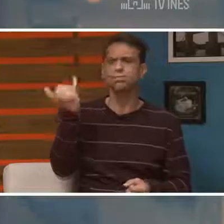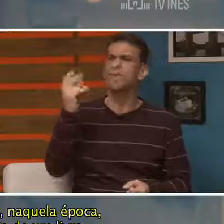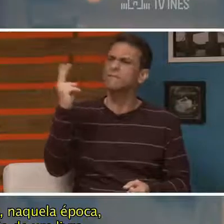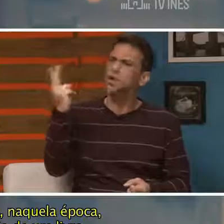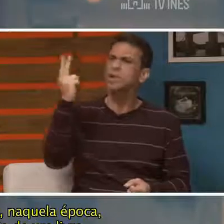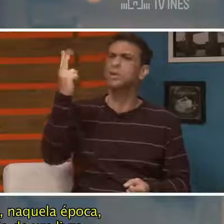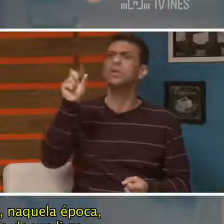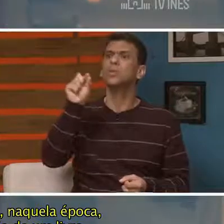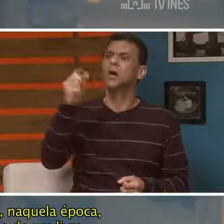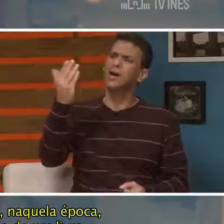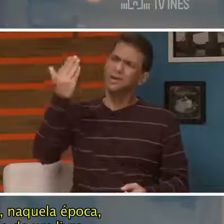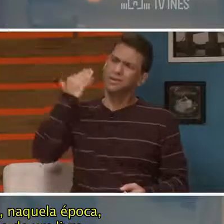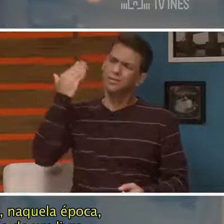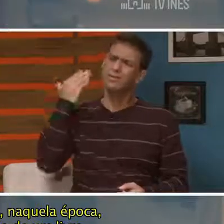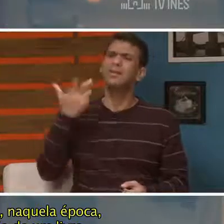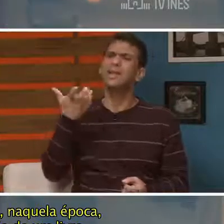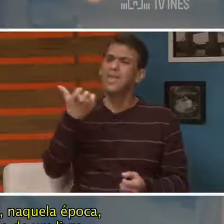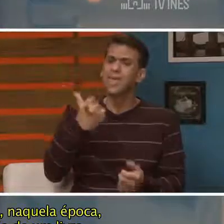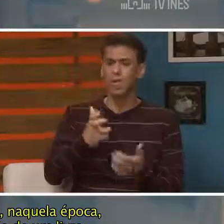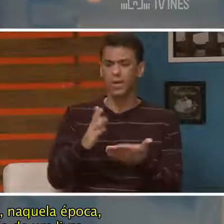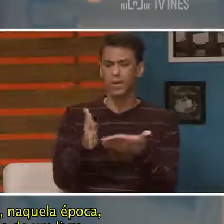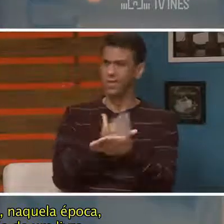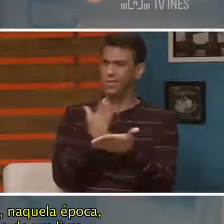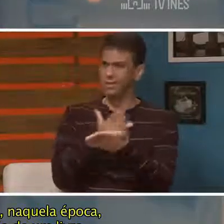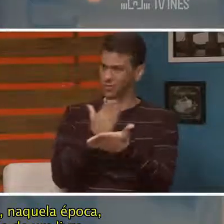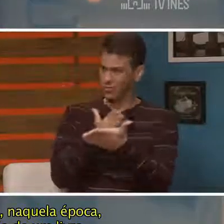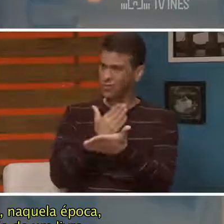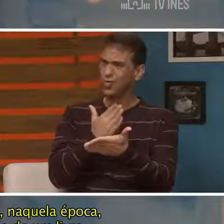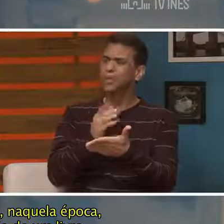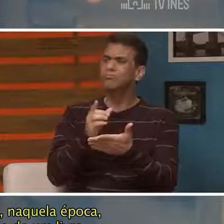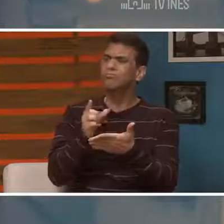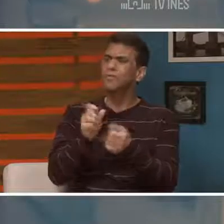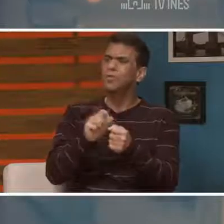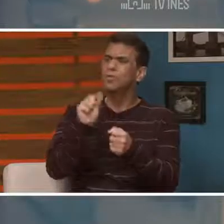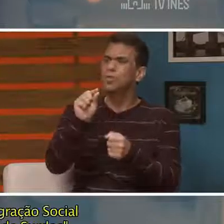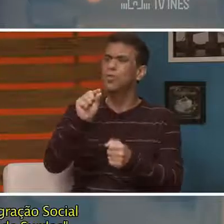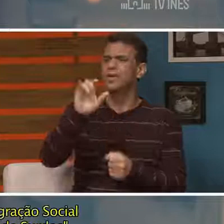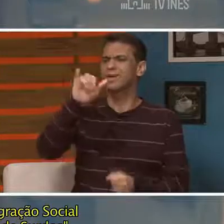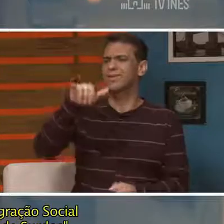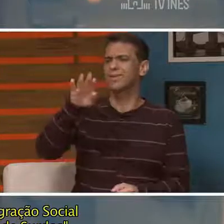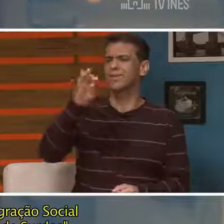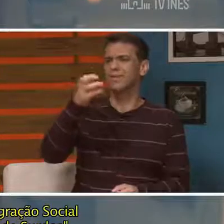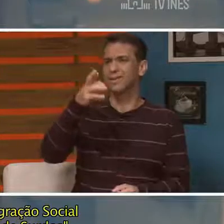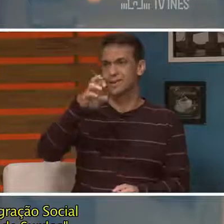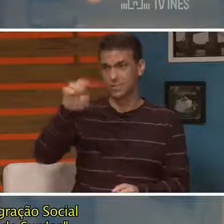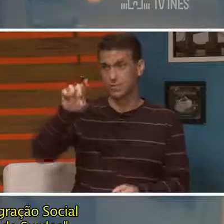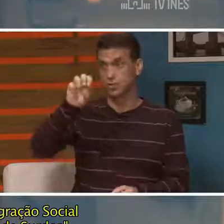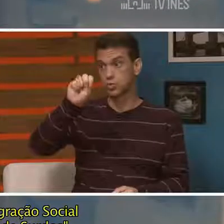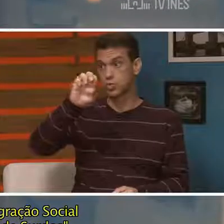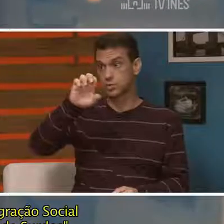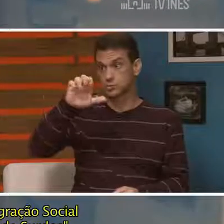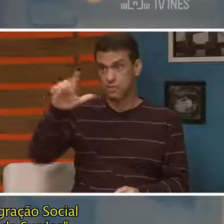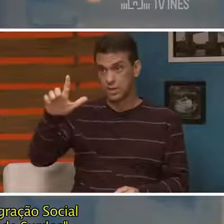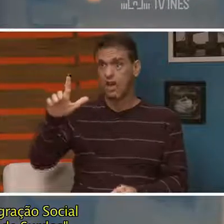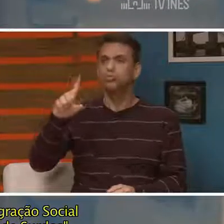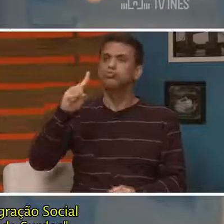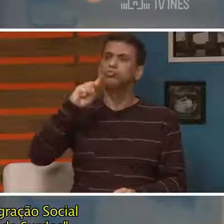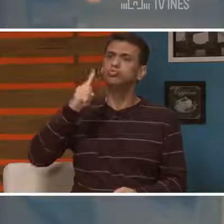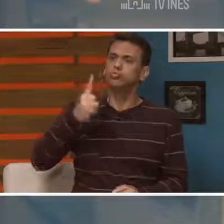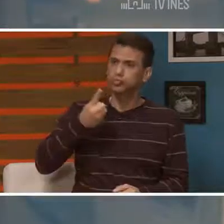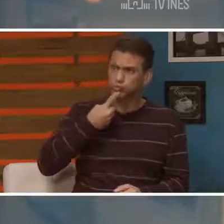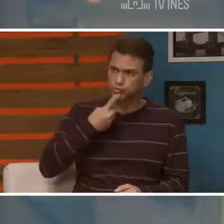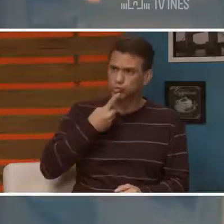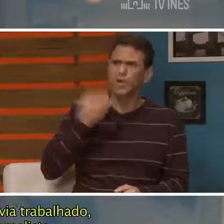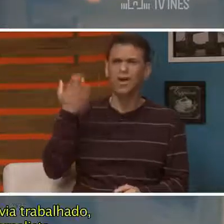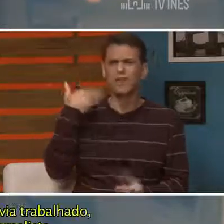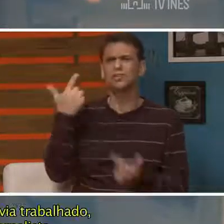valorizadas. Mas ela gostaria, naquela época, de fazer edição de um livro, que foi Integração Social e Educação de